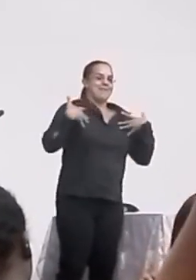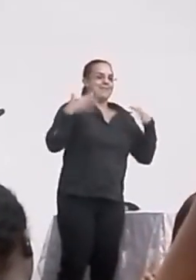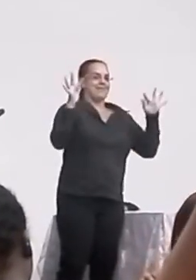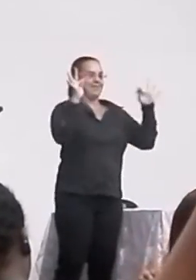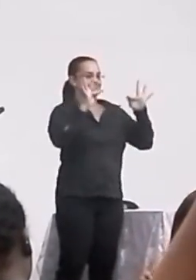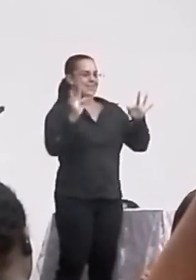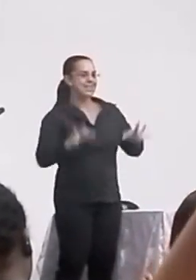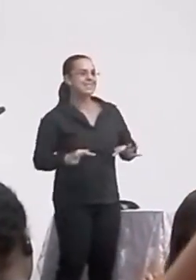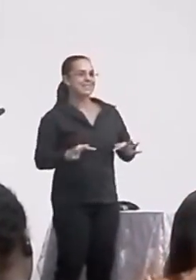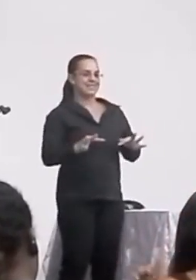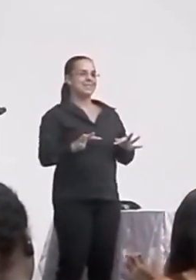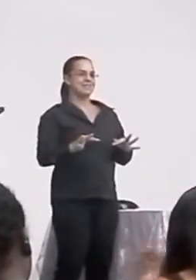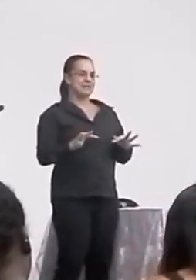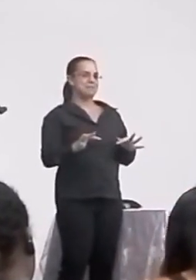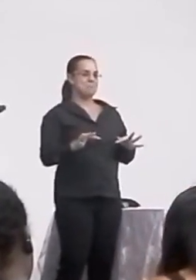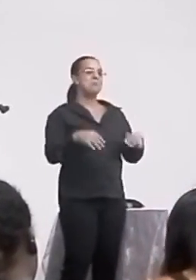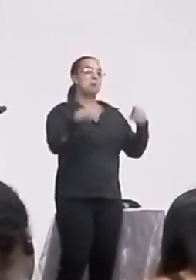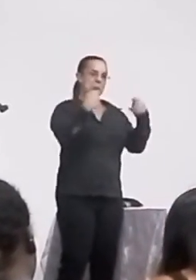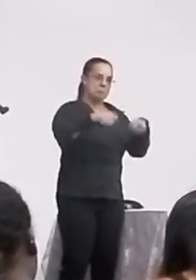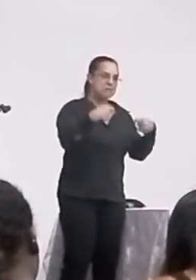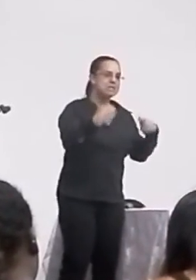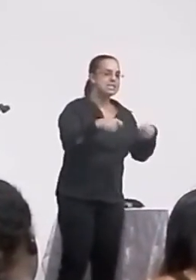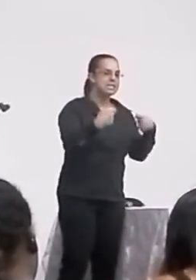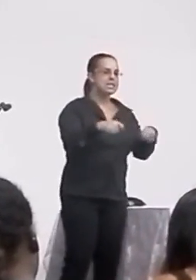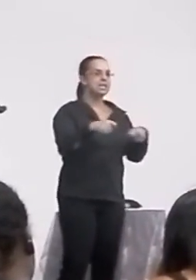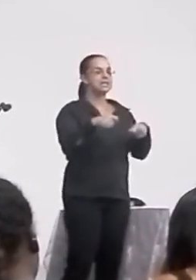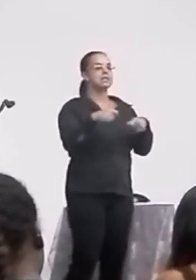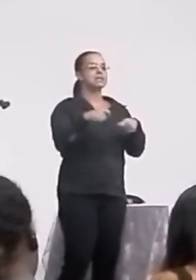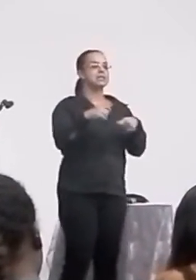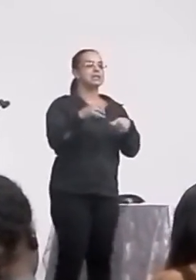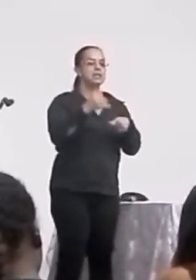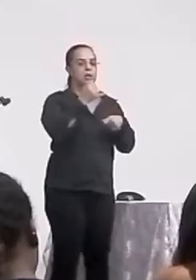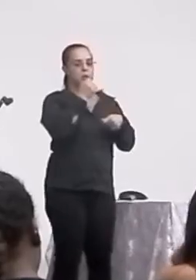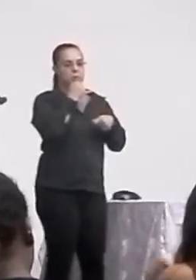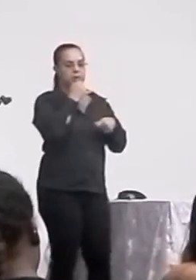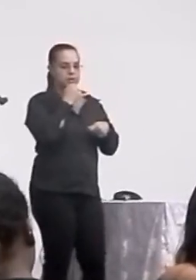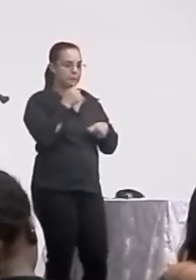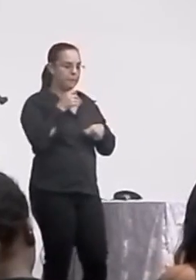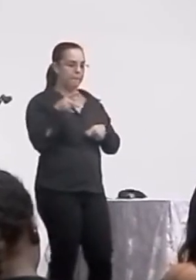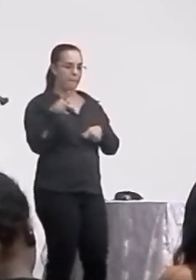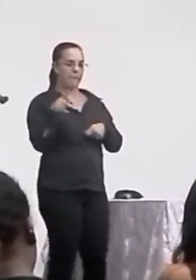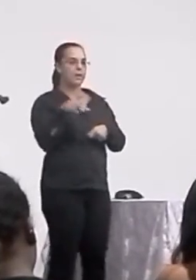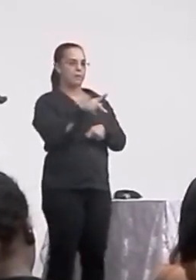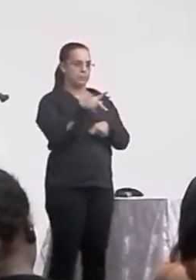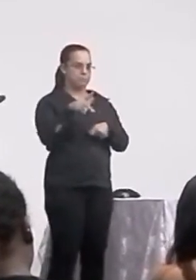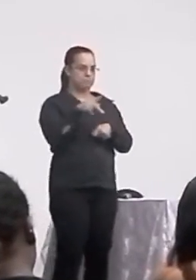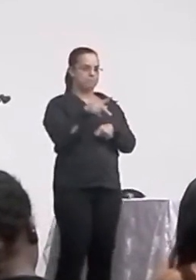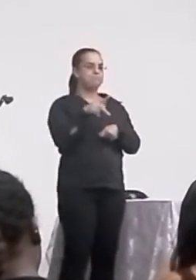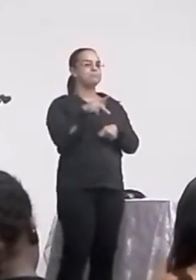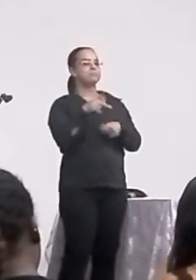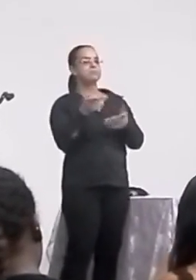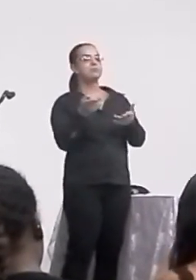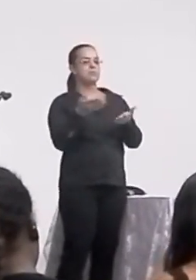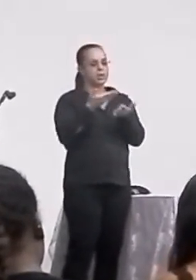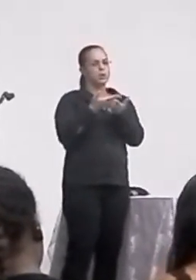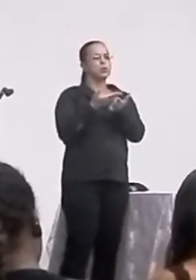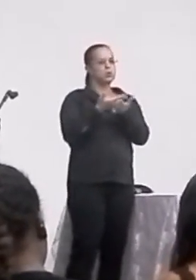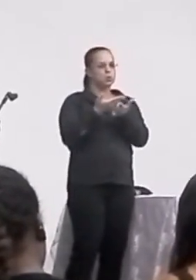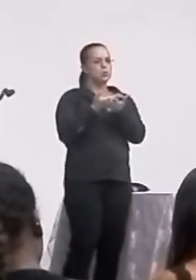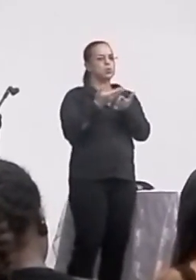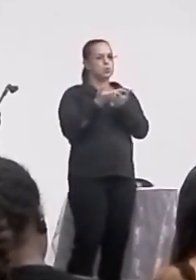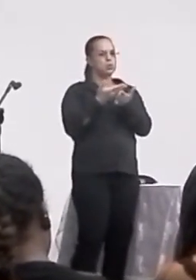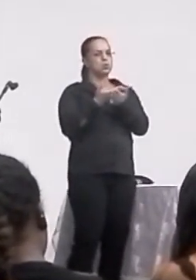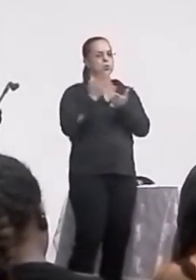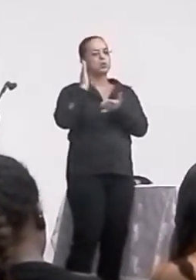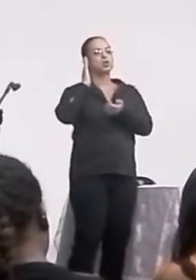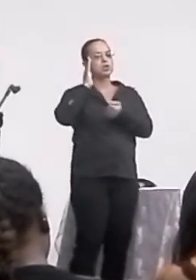uma professora já que se confrontou com um certo número de classes por causa da complexidade que